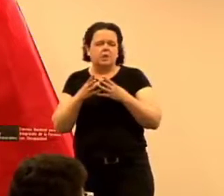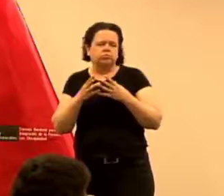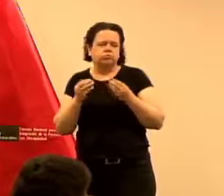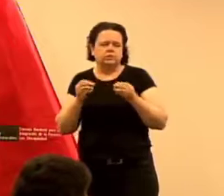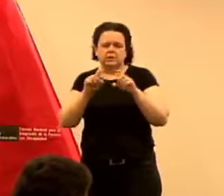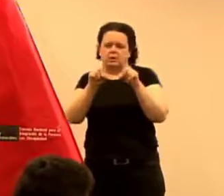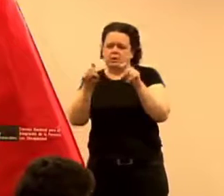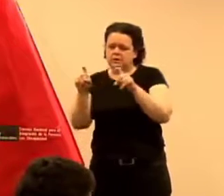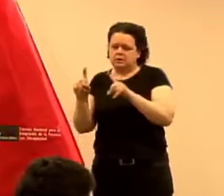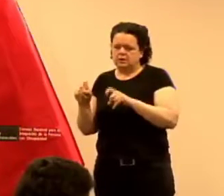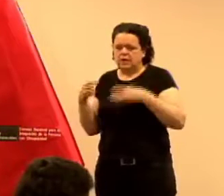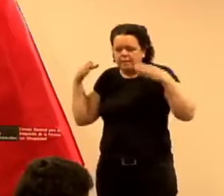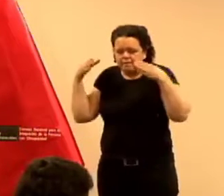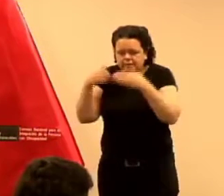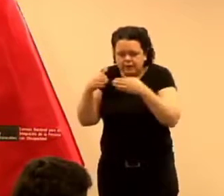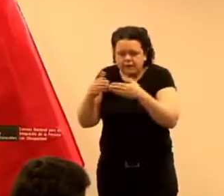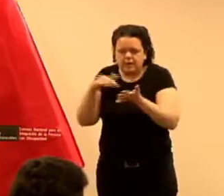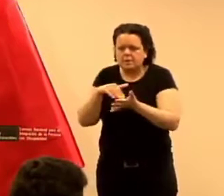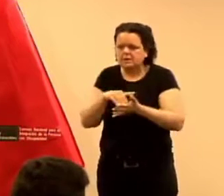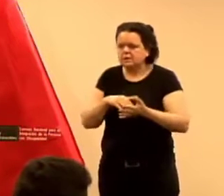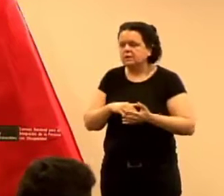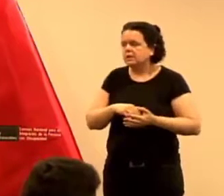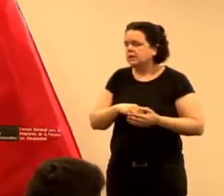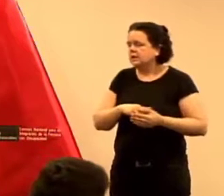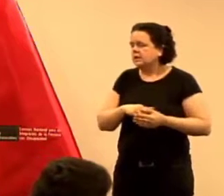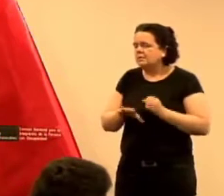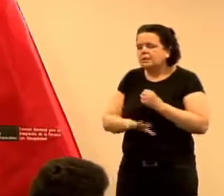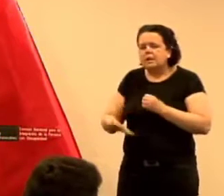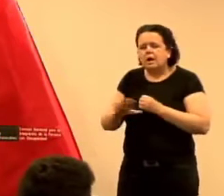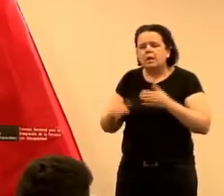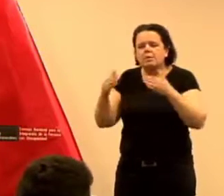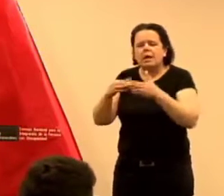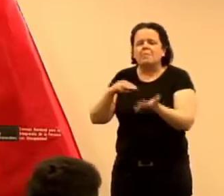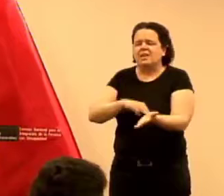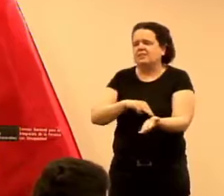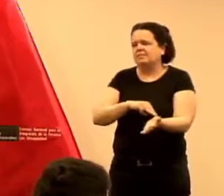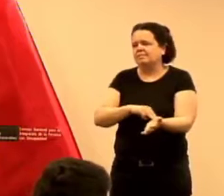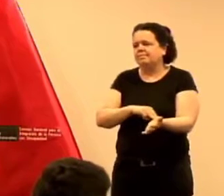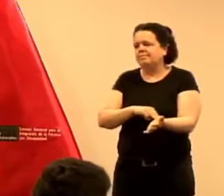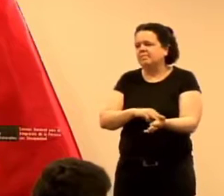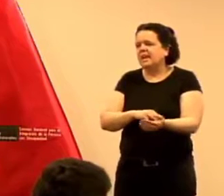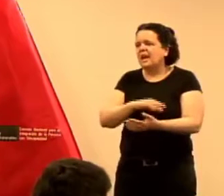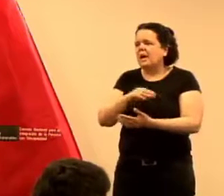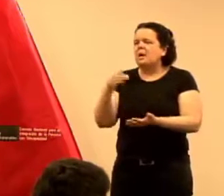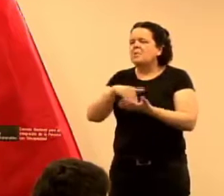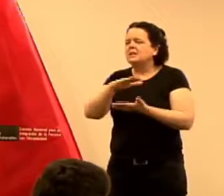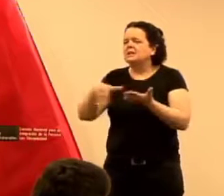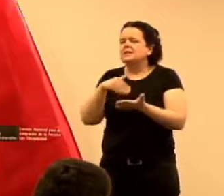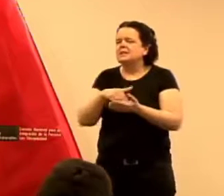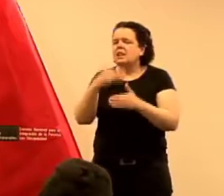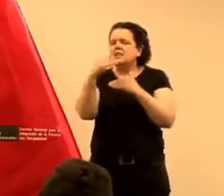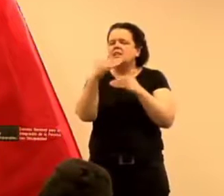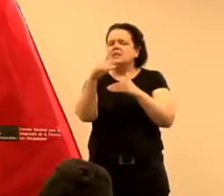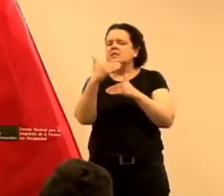esas encuestas se enfocaban más, o sea, estaban basadas en un enfoque más médico, ¿no? Se centraban más en las limitaciones,